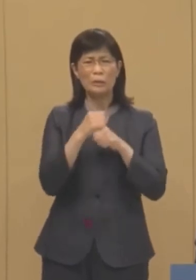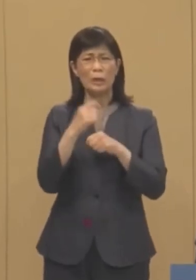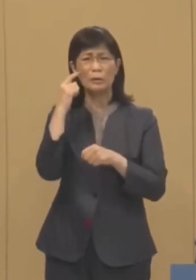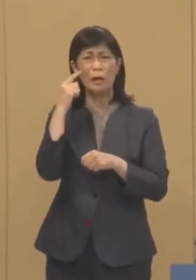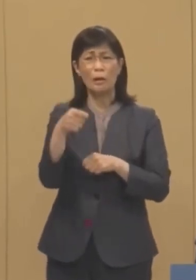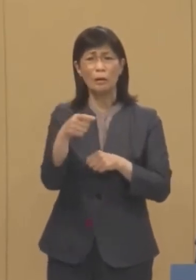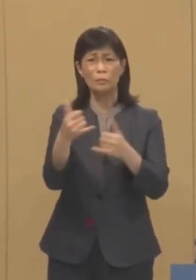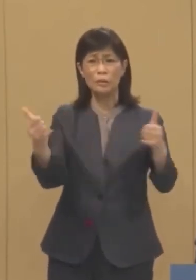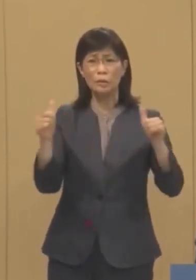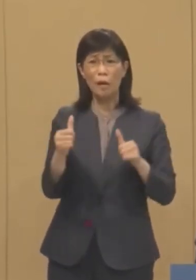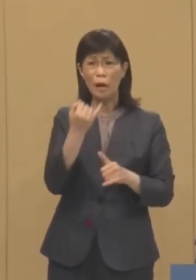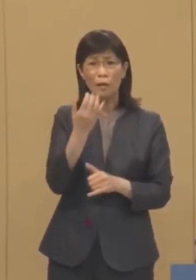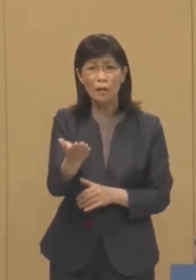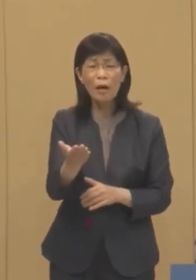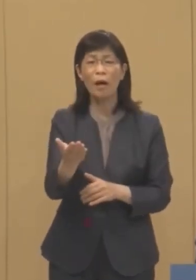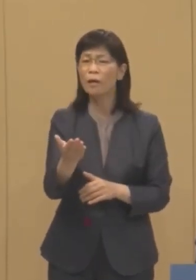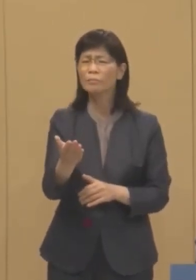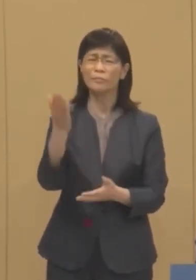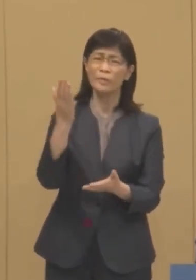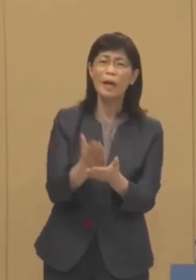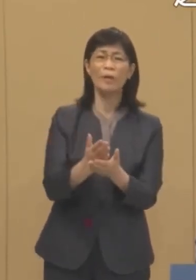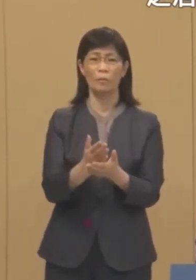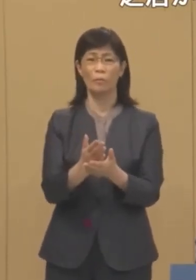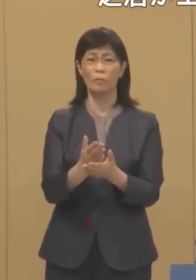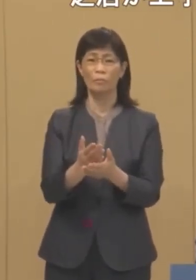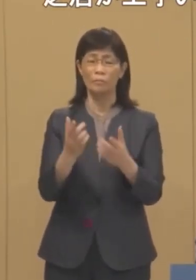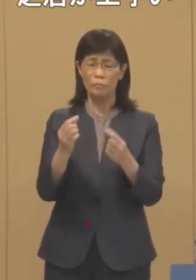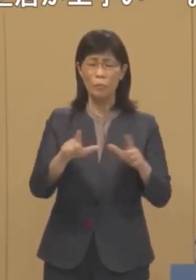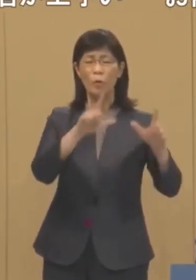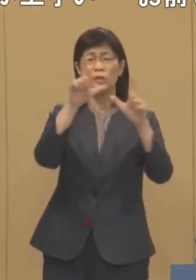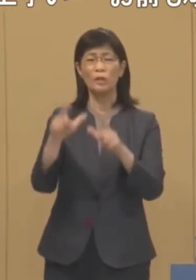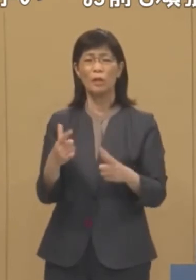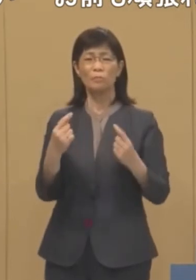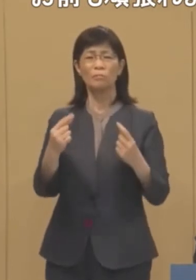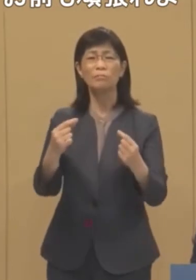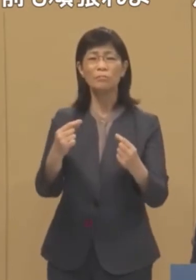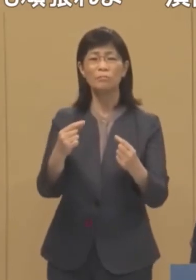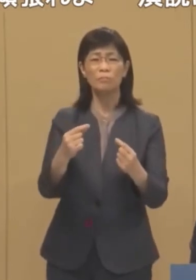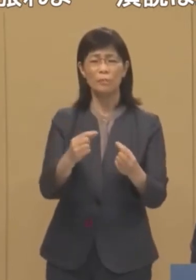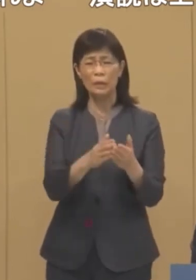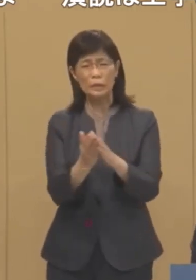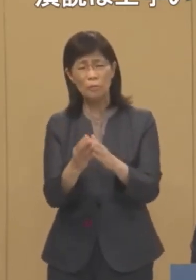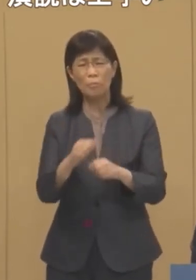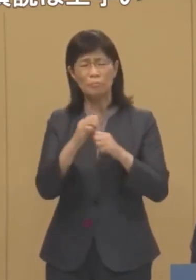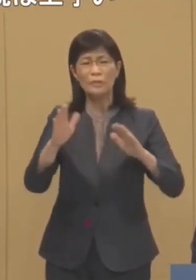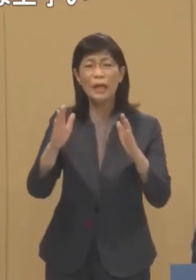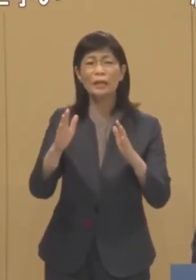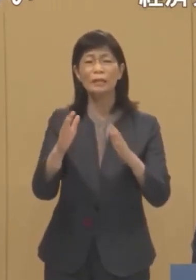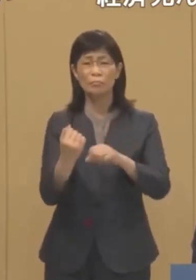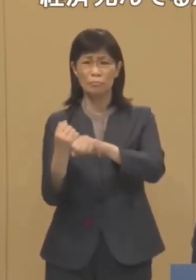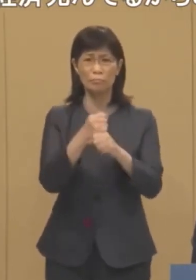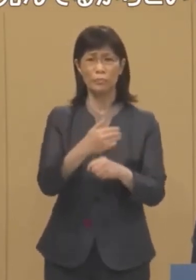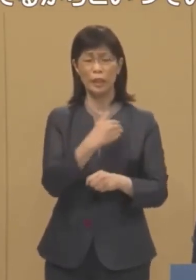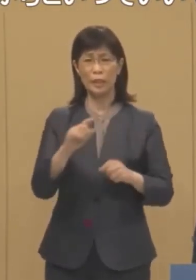よつまずいても相撲を失わずのたれ耳にせずすぐに生活を立て直せる社会作りません